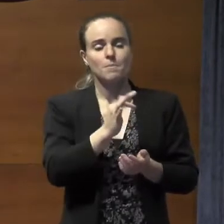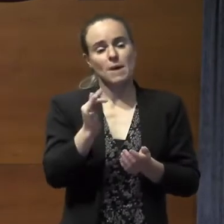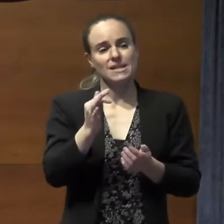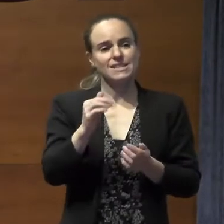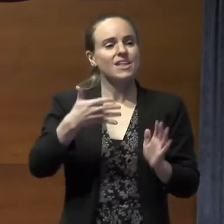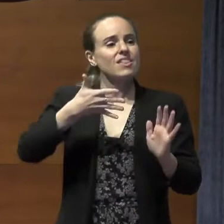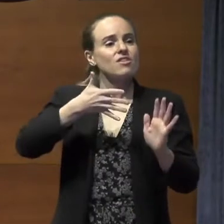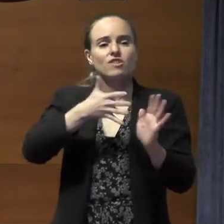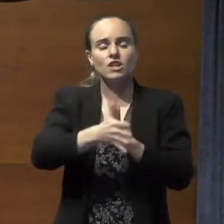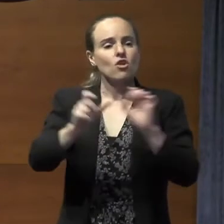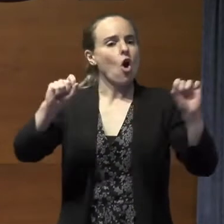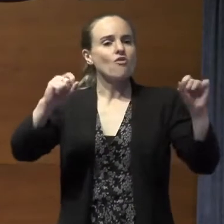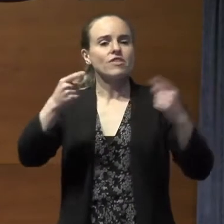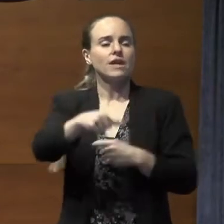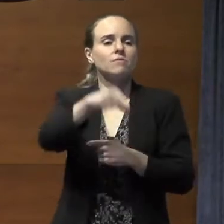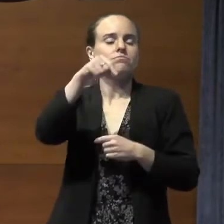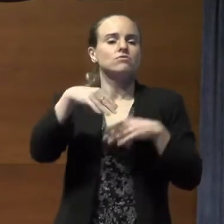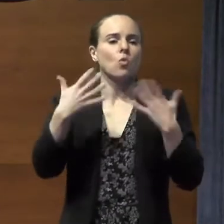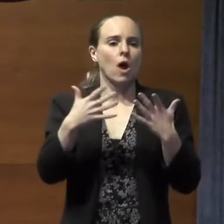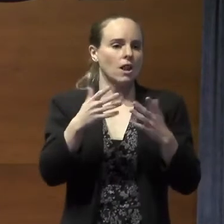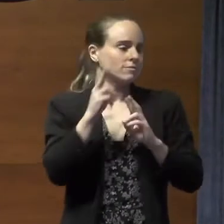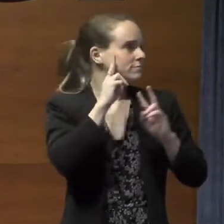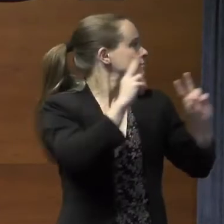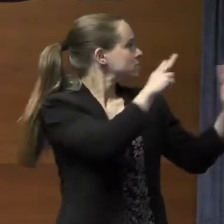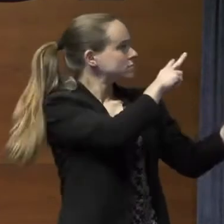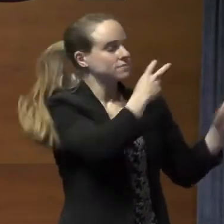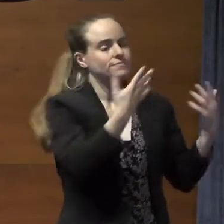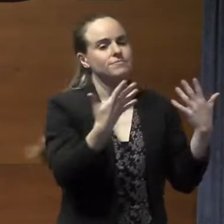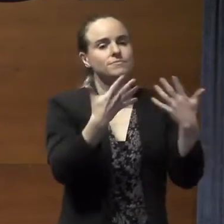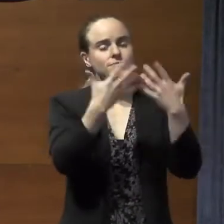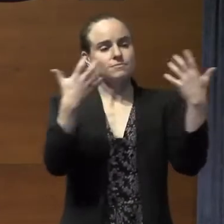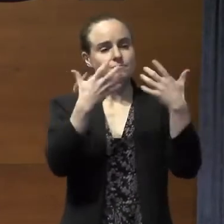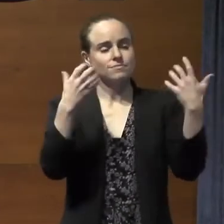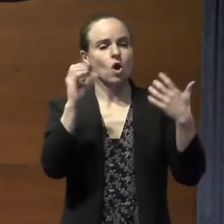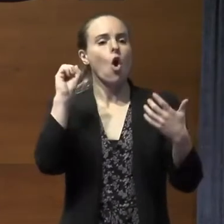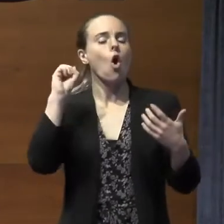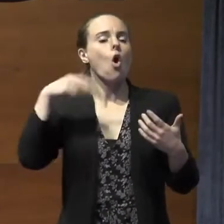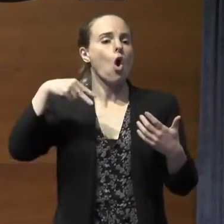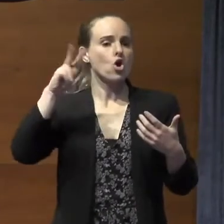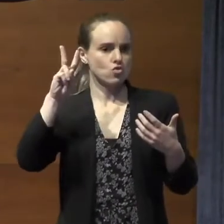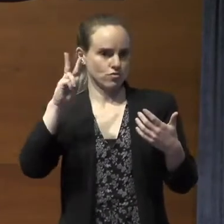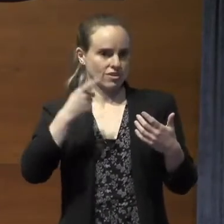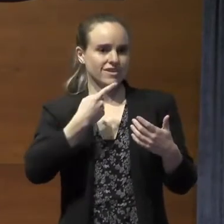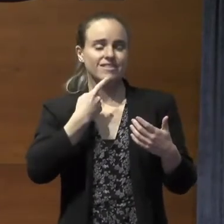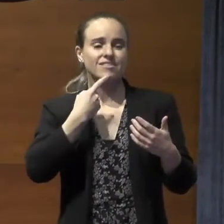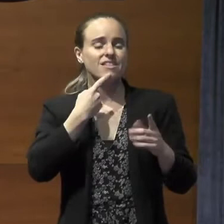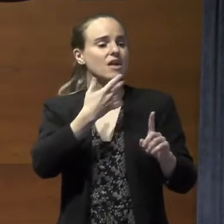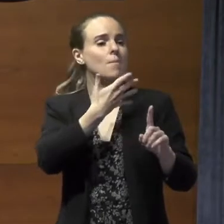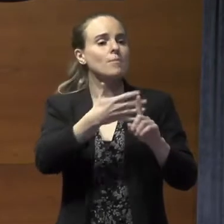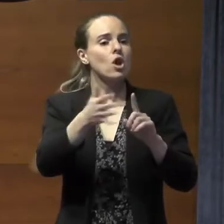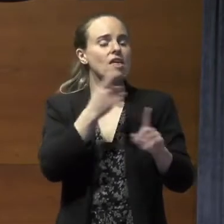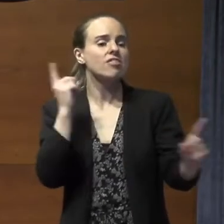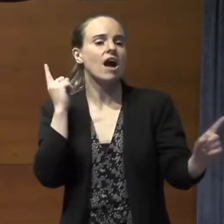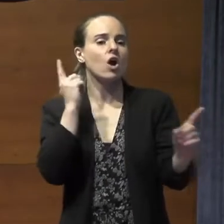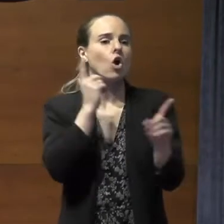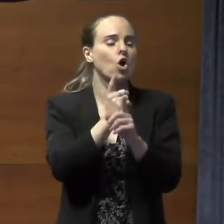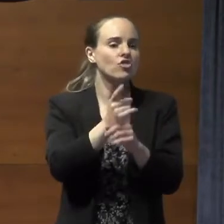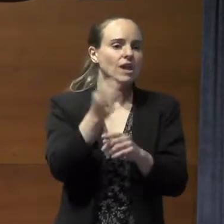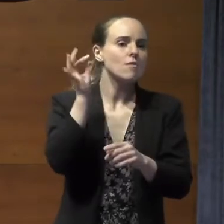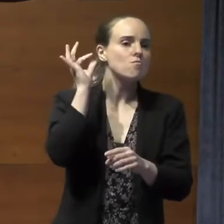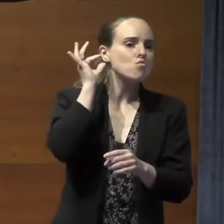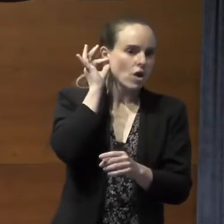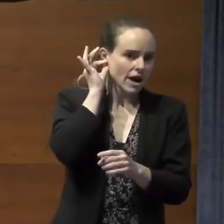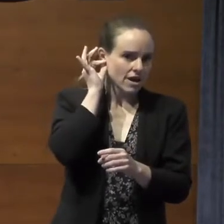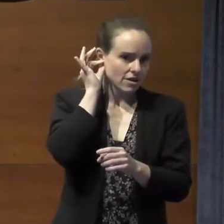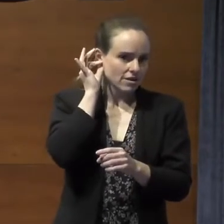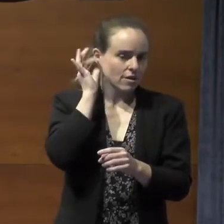diapositiva. Violencia contra la mujer es todo acto violento basado en la pertenencia al sexo femenino que tenga